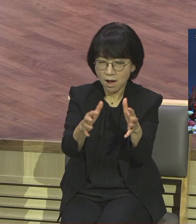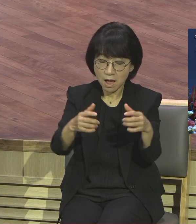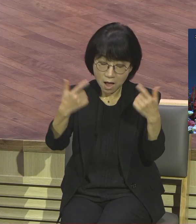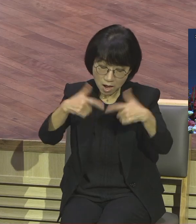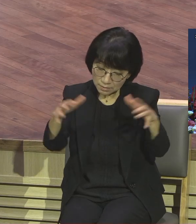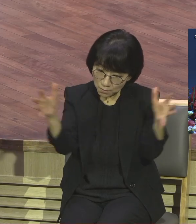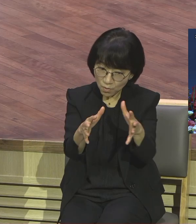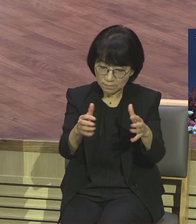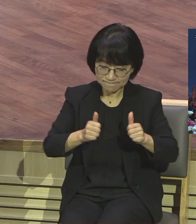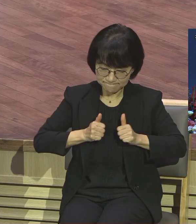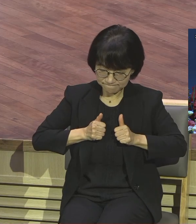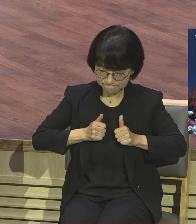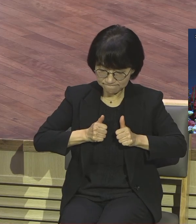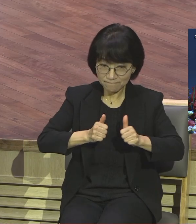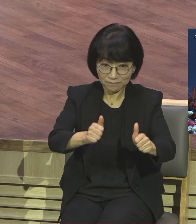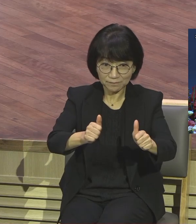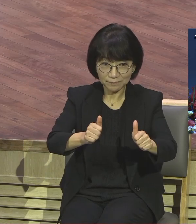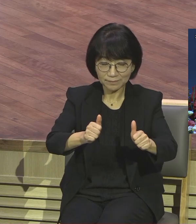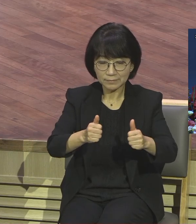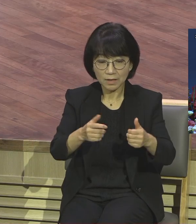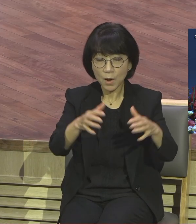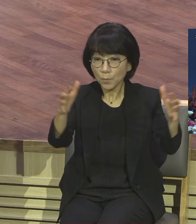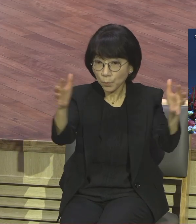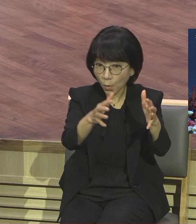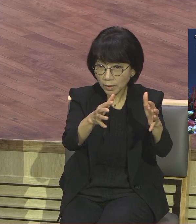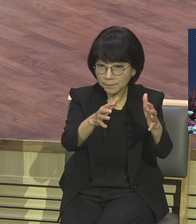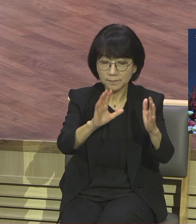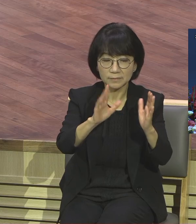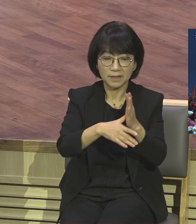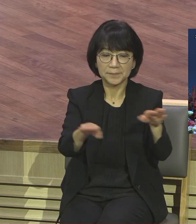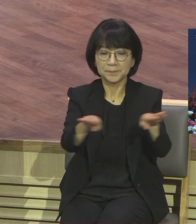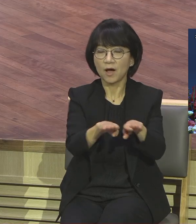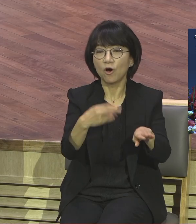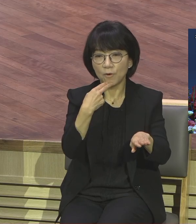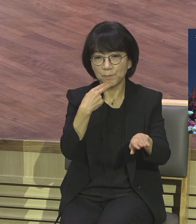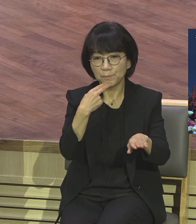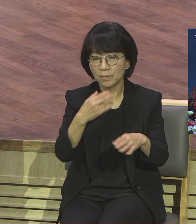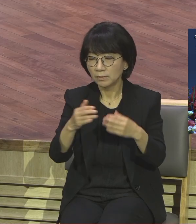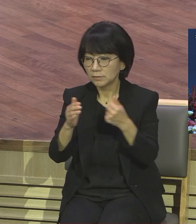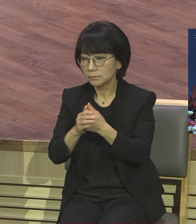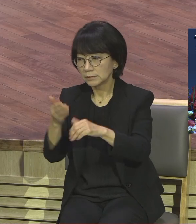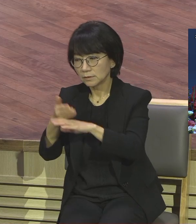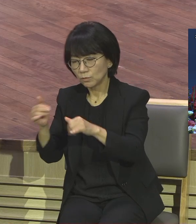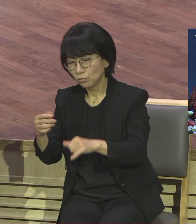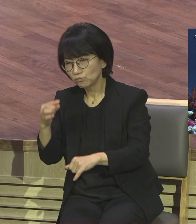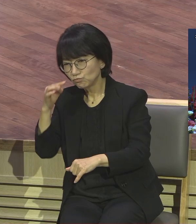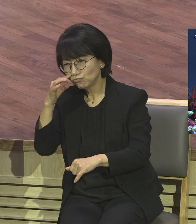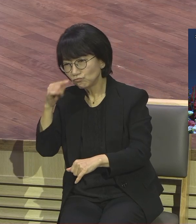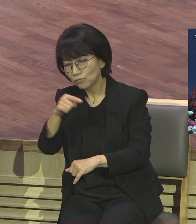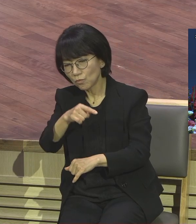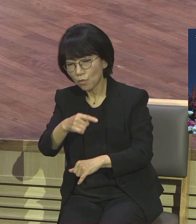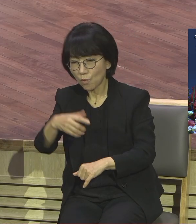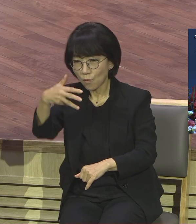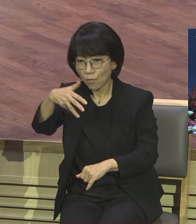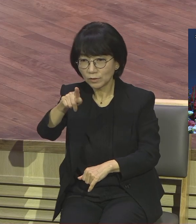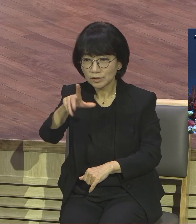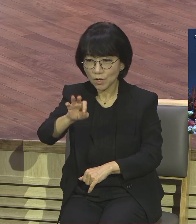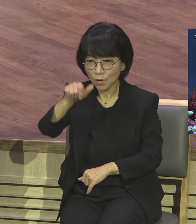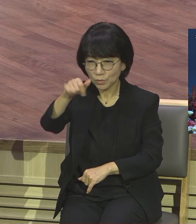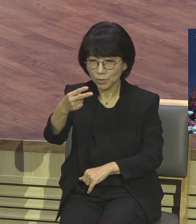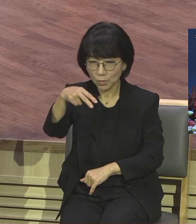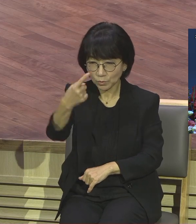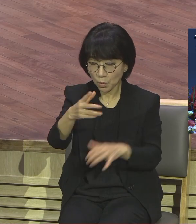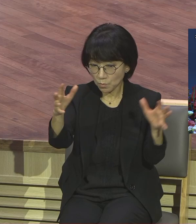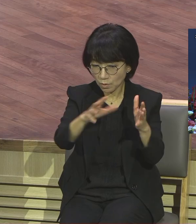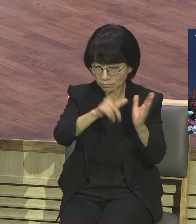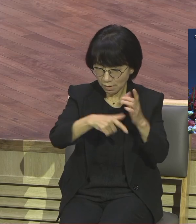꼭 참석해요. 그래서 다른 사람들이 물으세요. 어떻게 저 전교도인들은 한 번도 빠지지